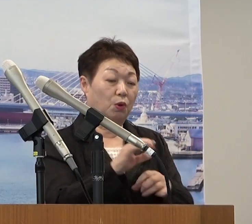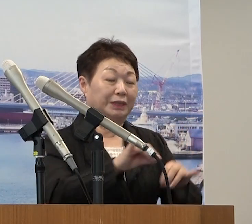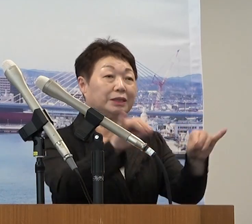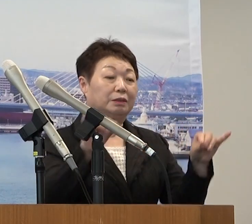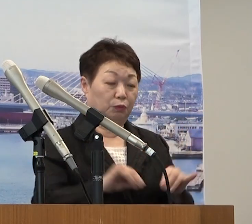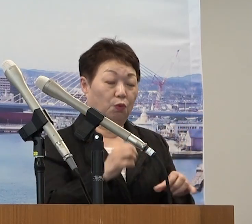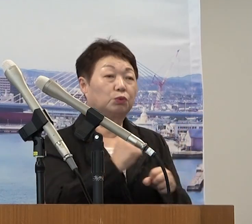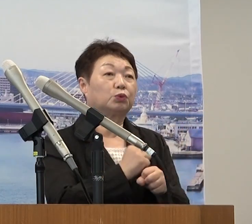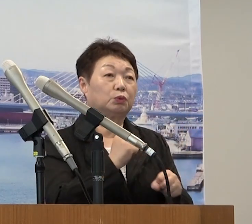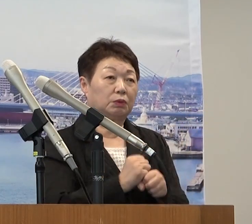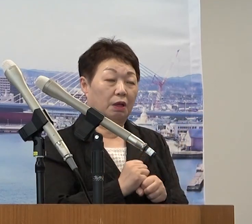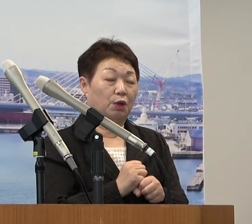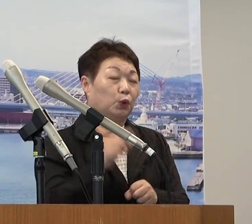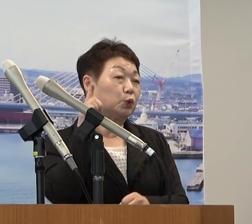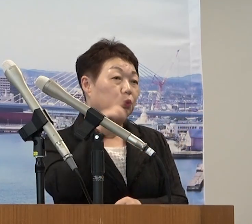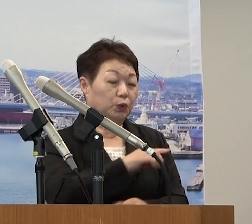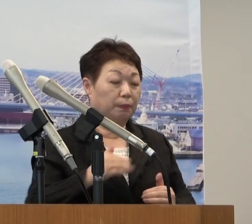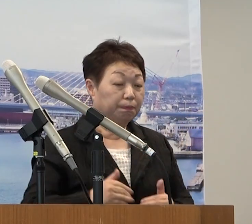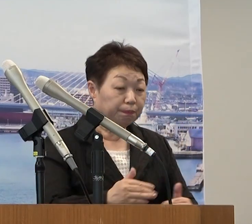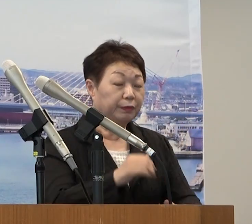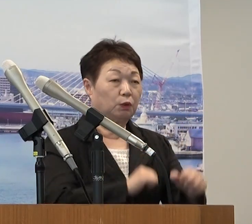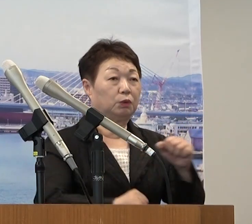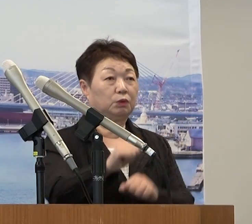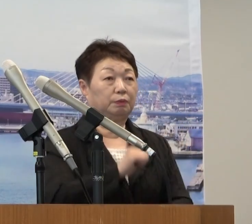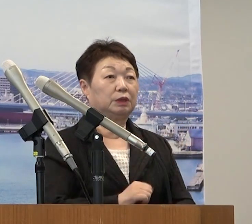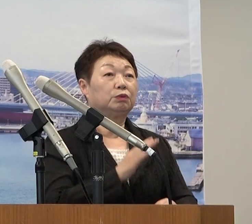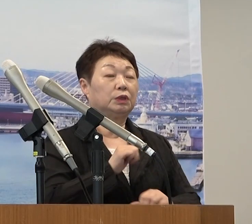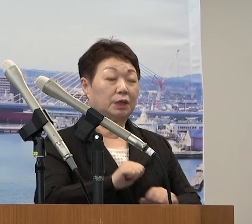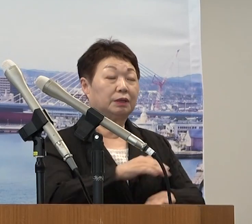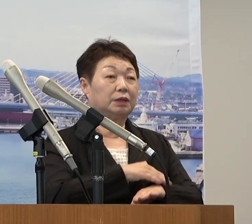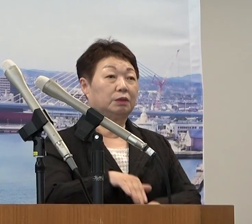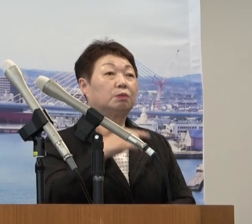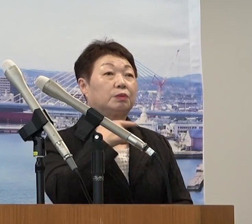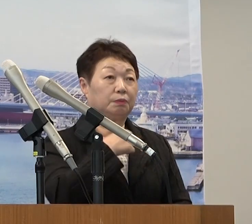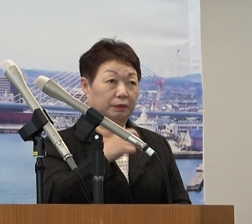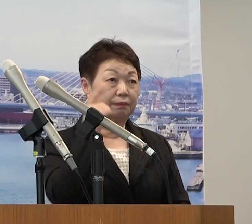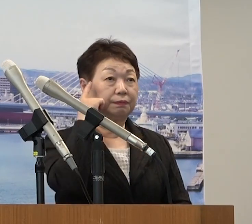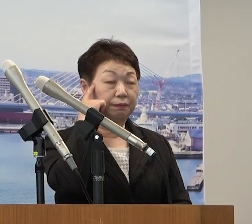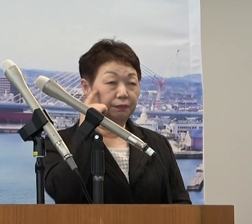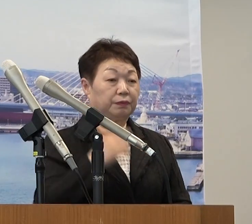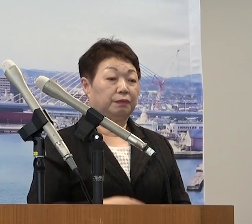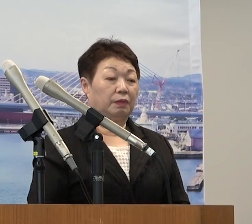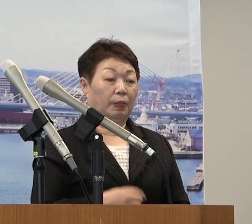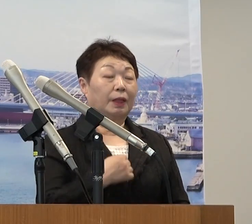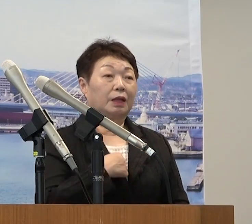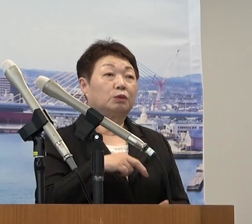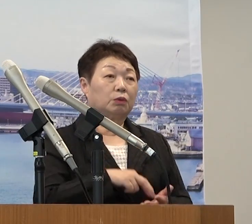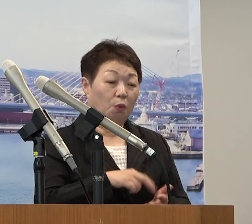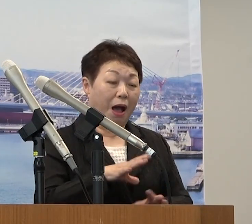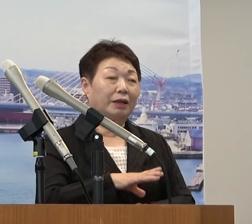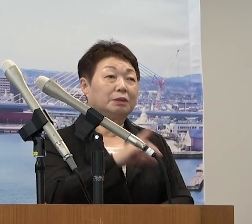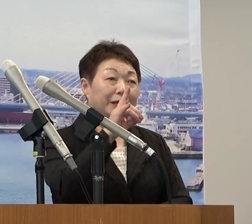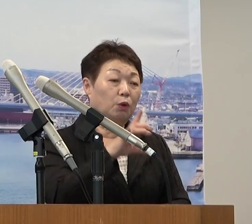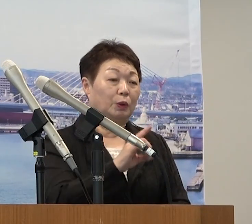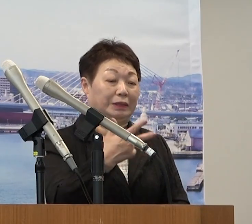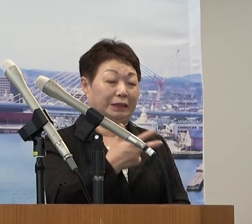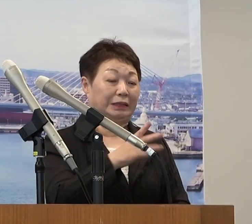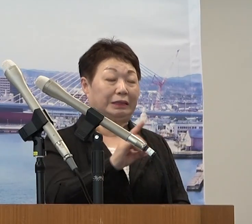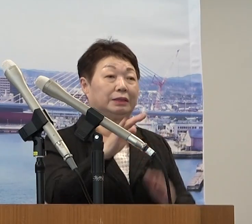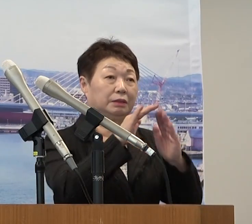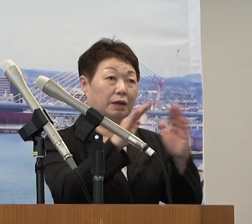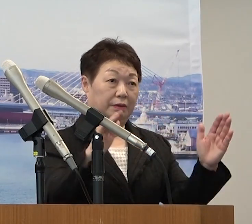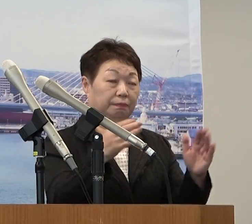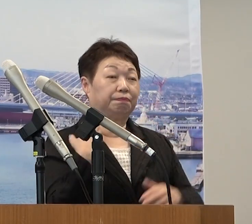し、スピード感を持って取り組んでまいります。私にとりましては初めての市議会でございまし